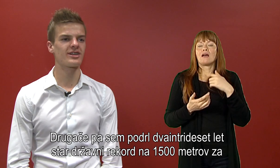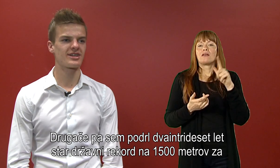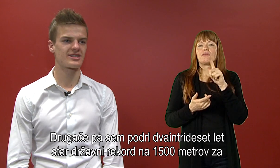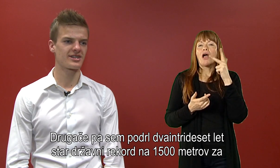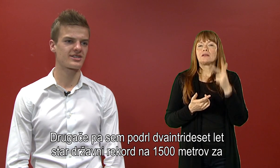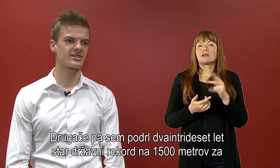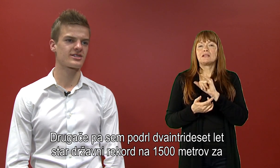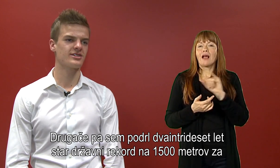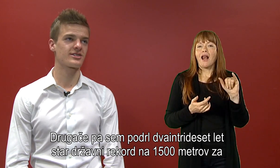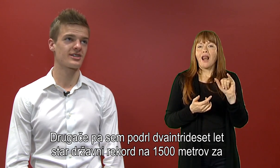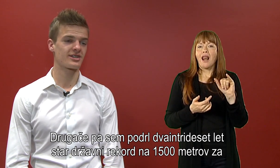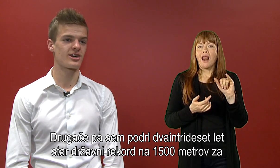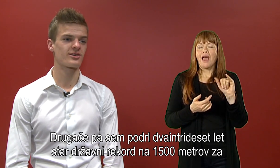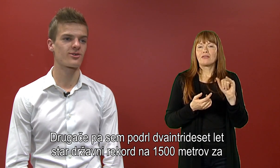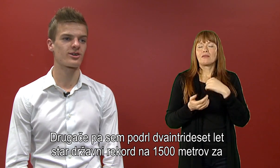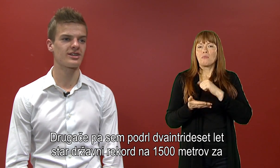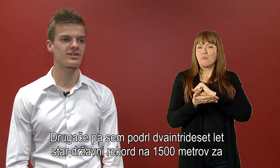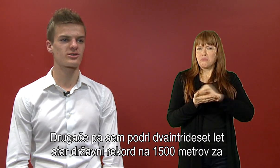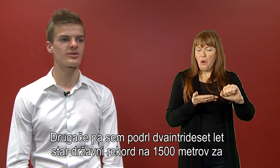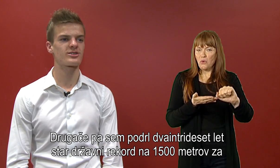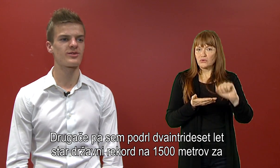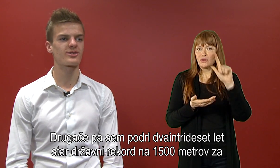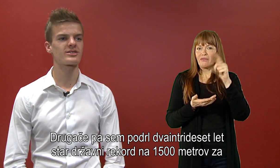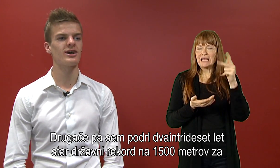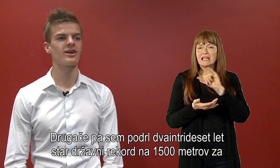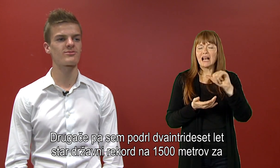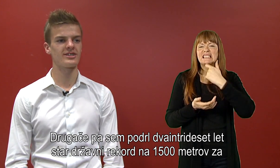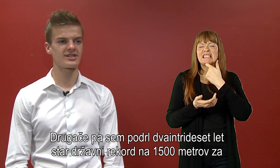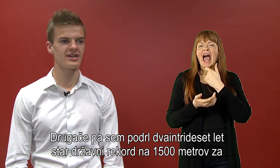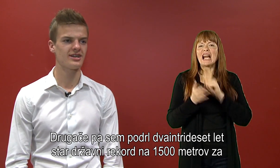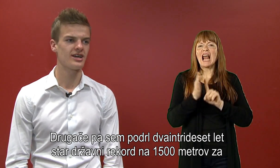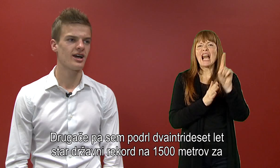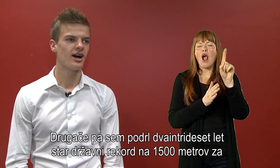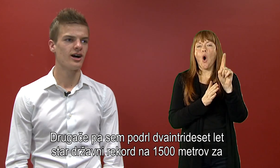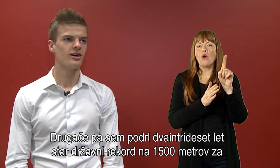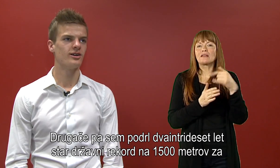pa 32 let star državni rekord na 1500 metrov za mlajše mladince,